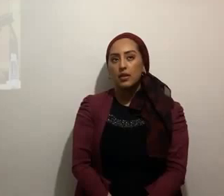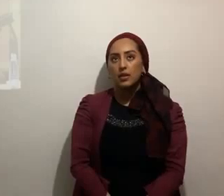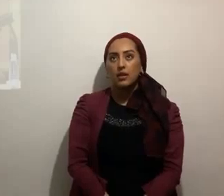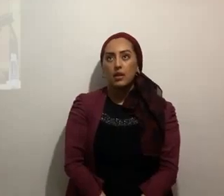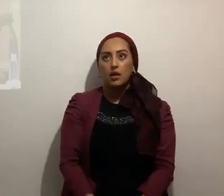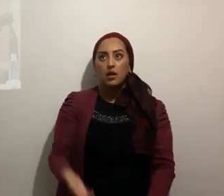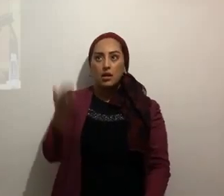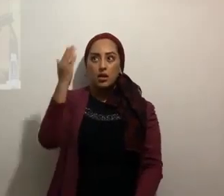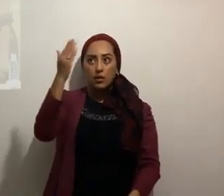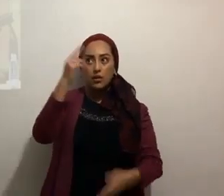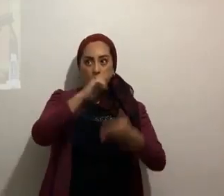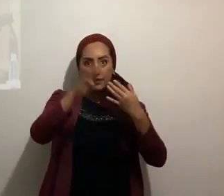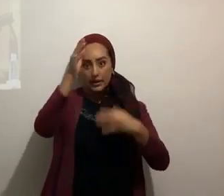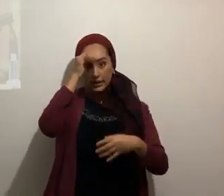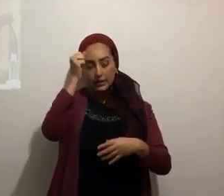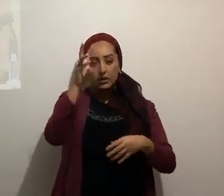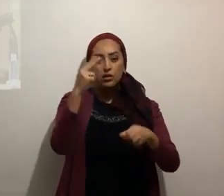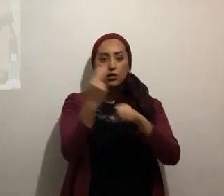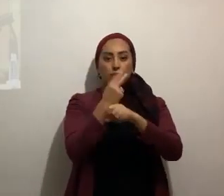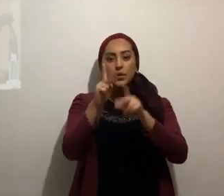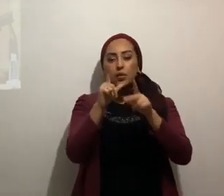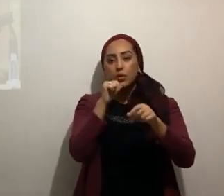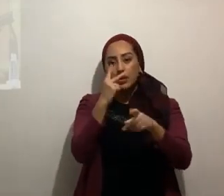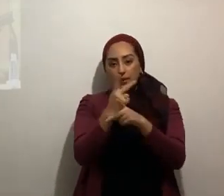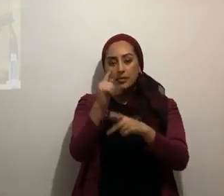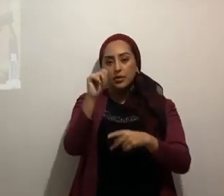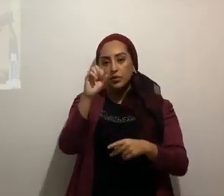el Eterno Yahshua va a usar a los que guardan Torah.